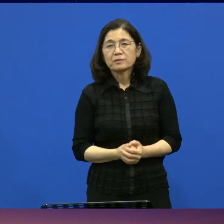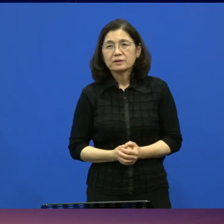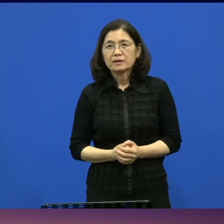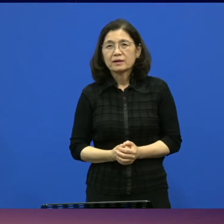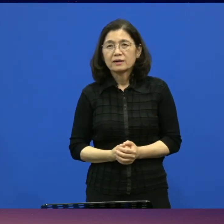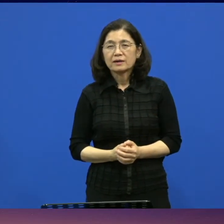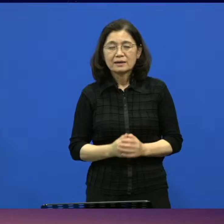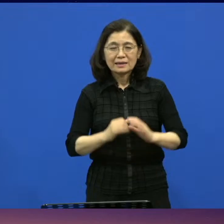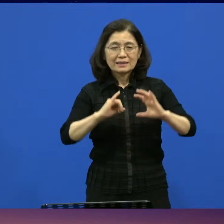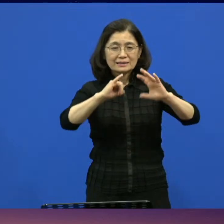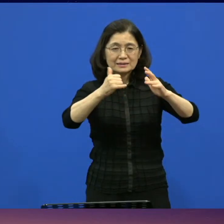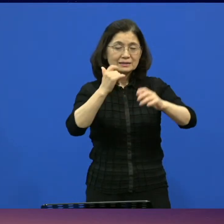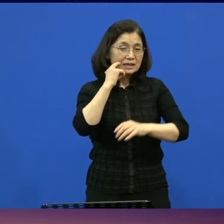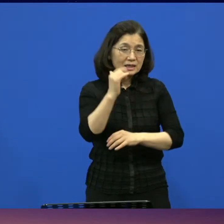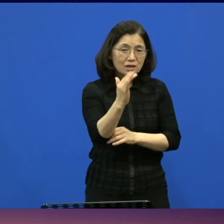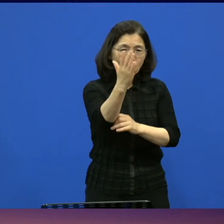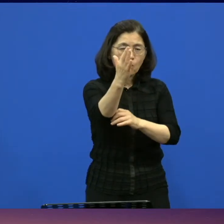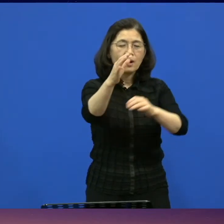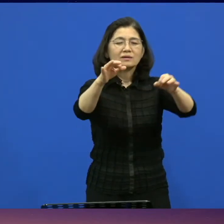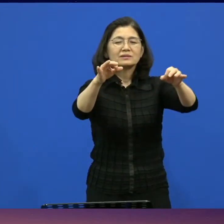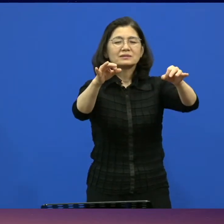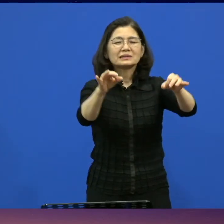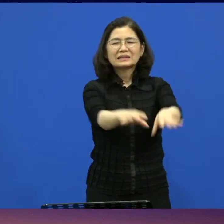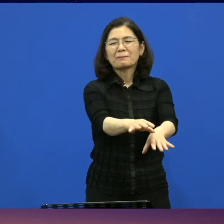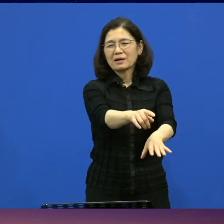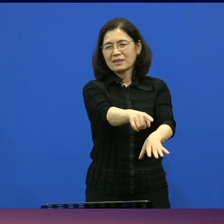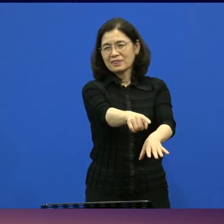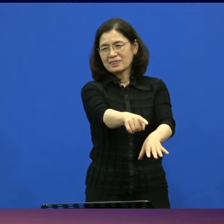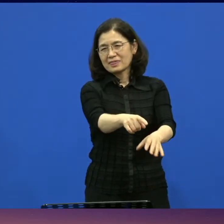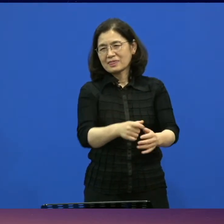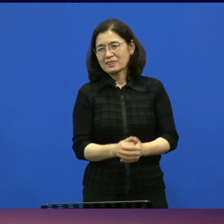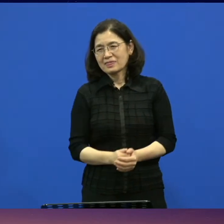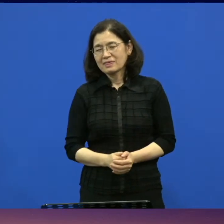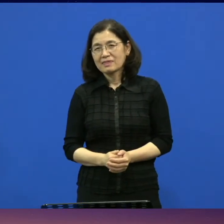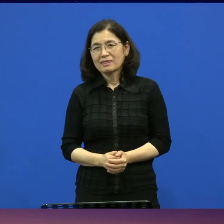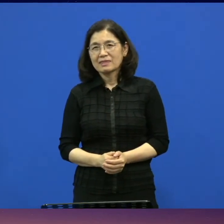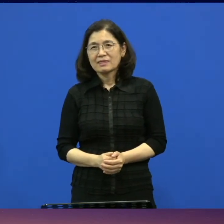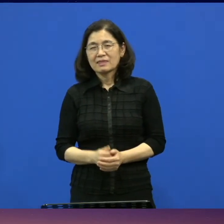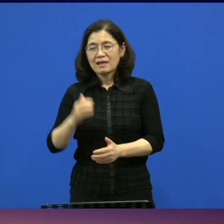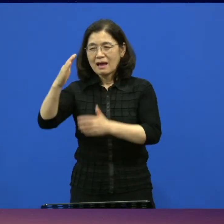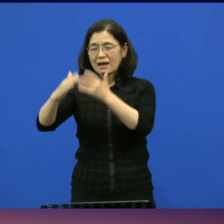영광은 잠깐이에요. 잠깐이에요, 잠깐.